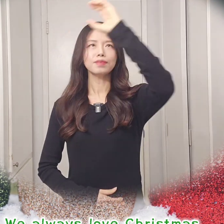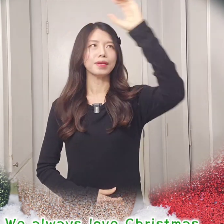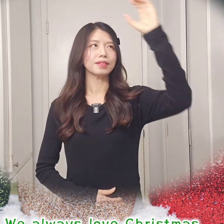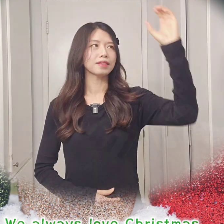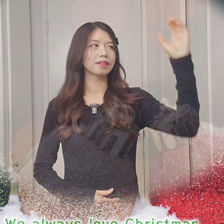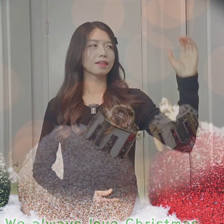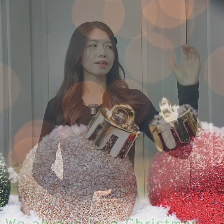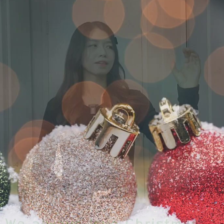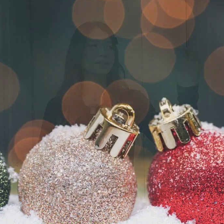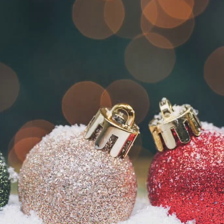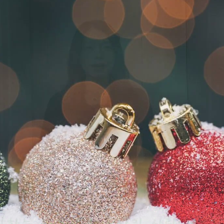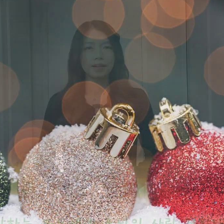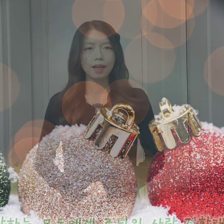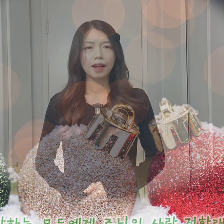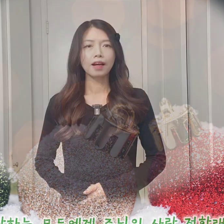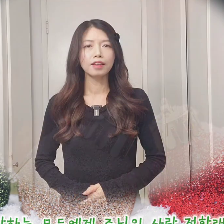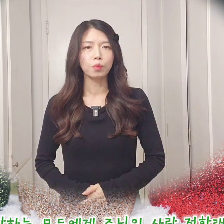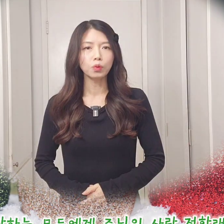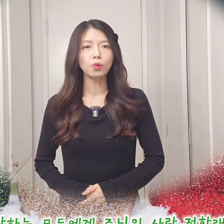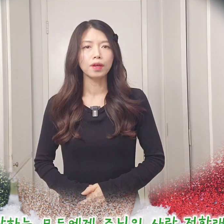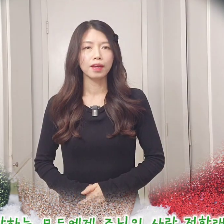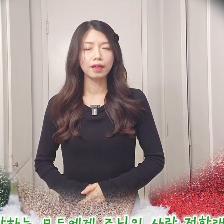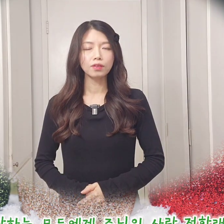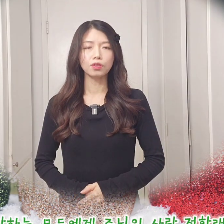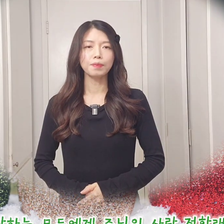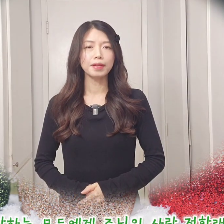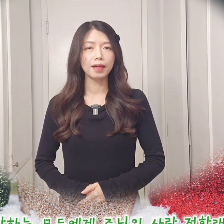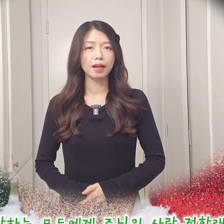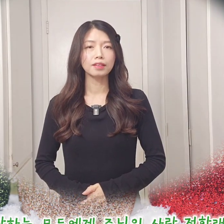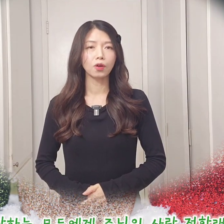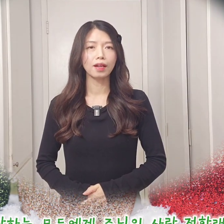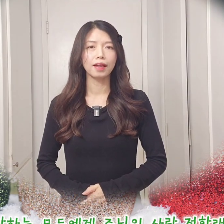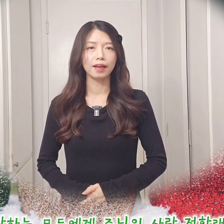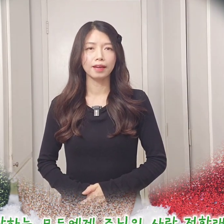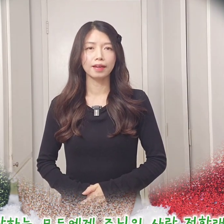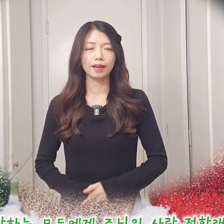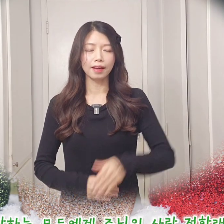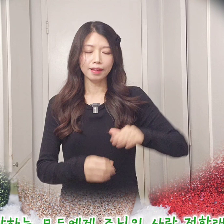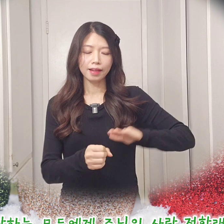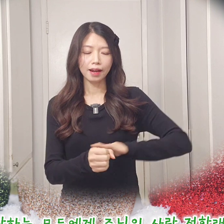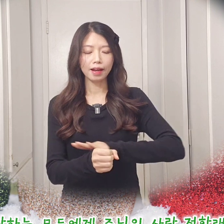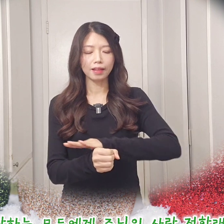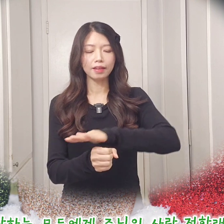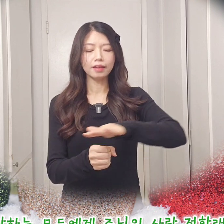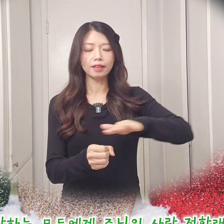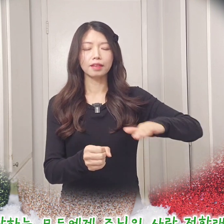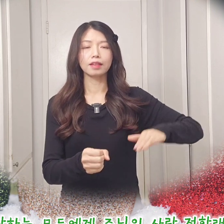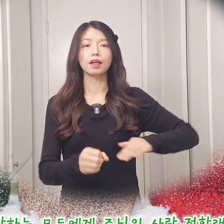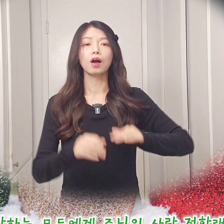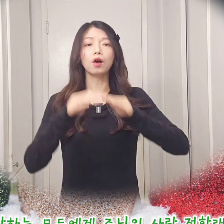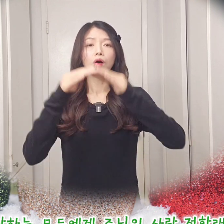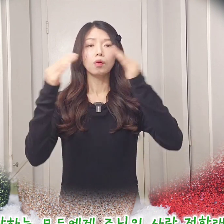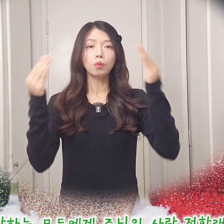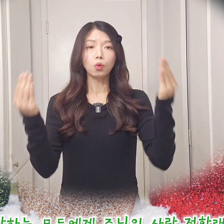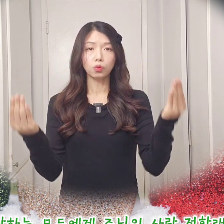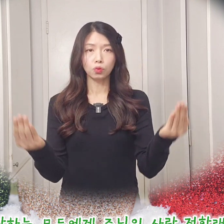Christmas. 사랑하는 모두에게 주님의 사랑 전할래. 사랑하는